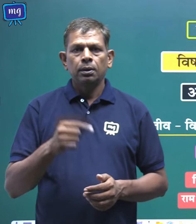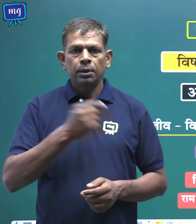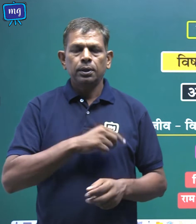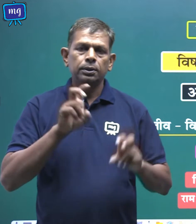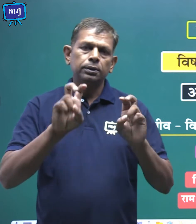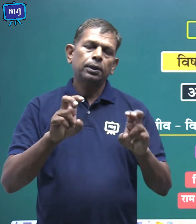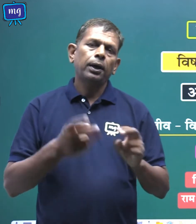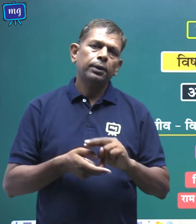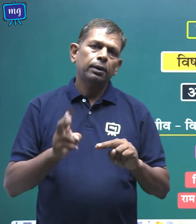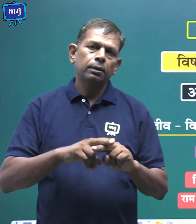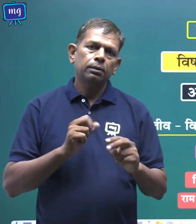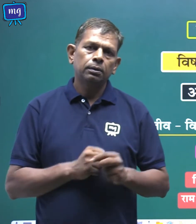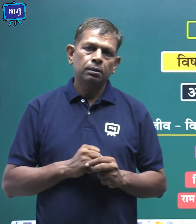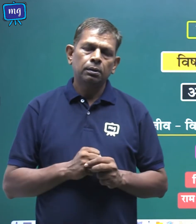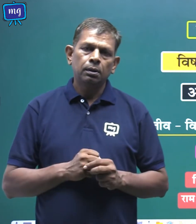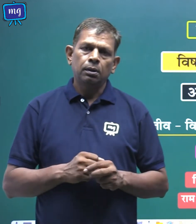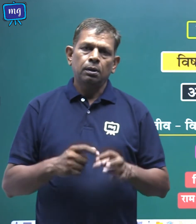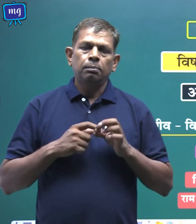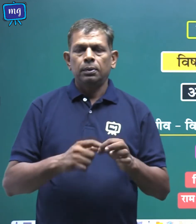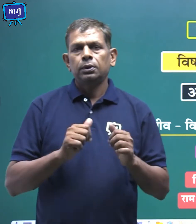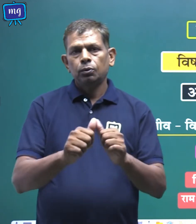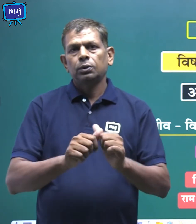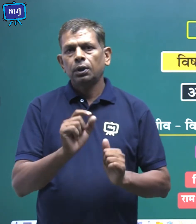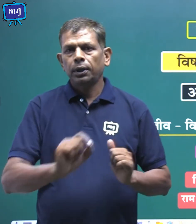इस अध्याय के प्रश्नोत्तर करेंगे।